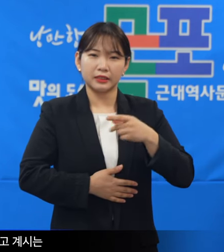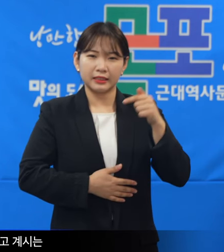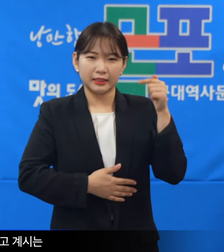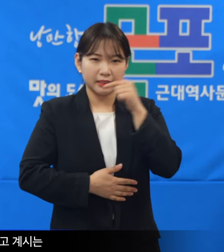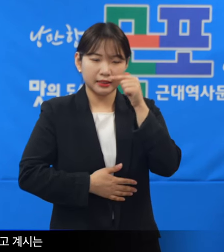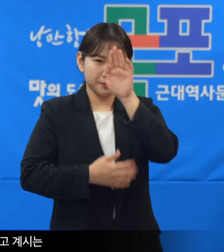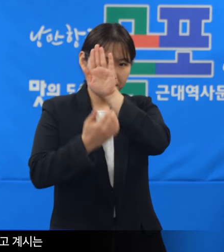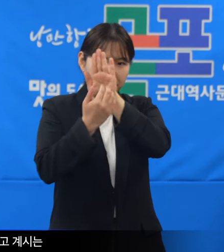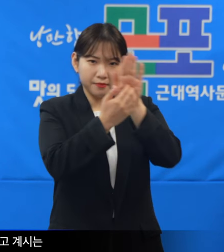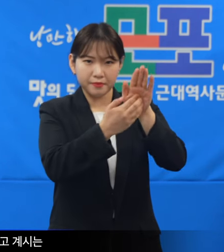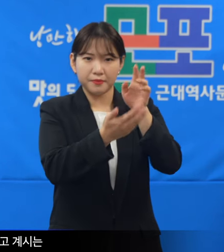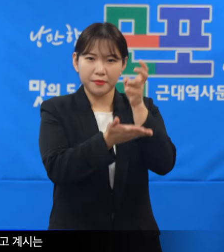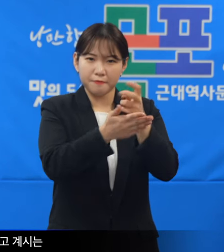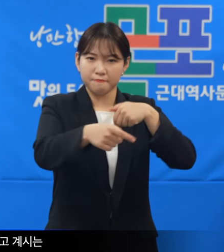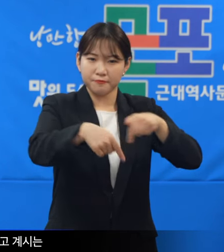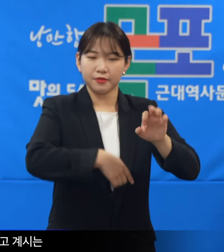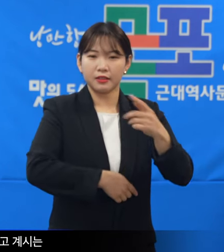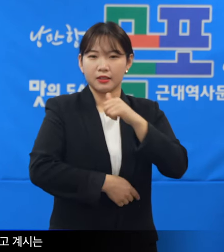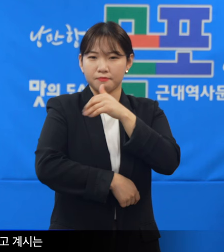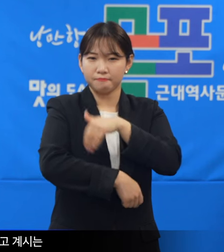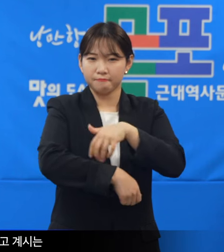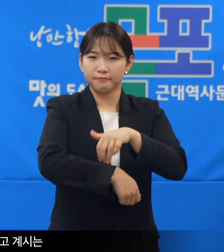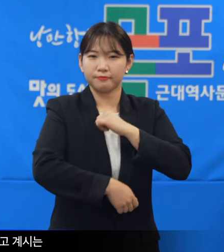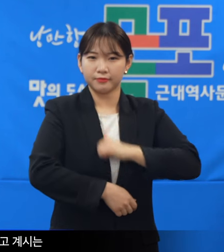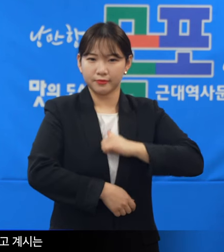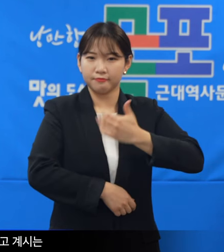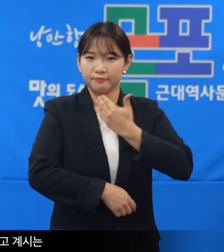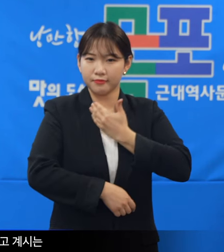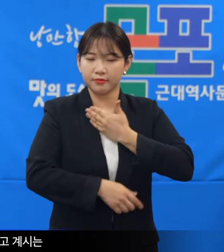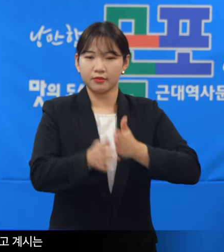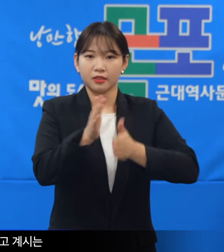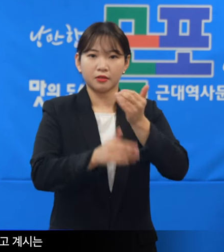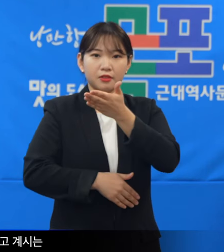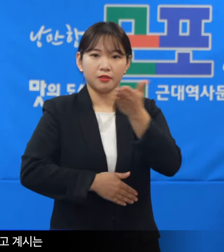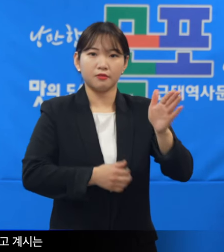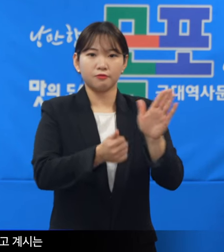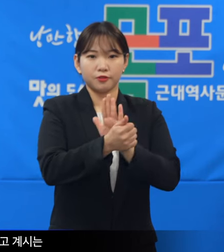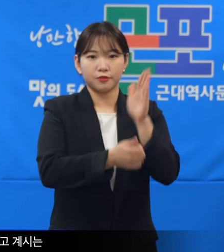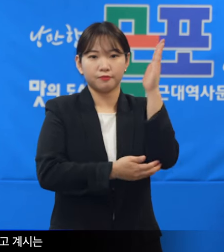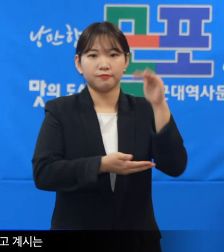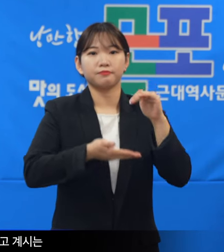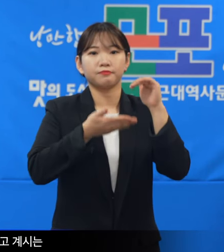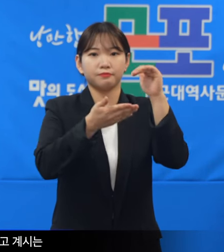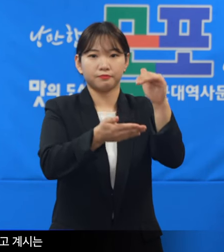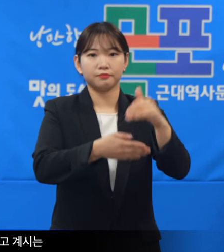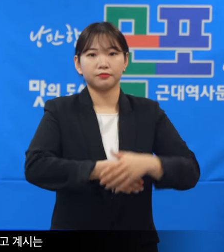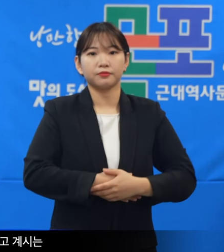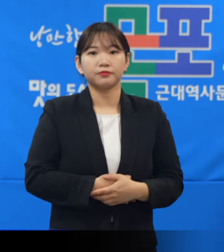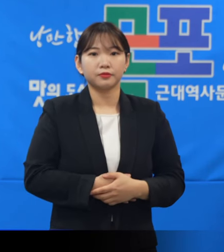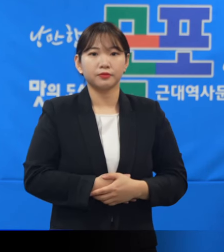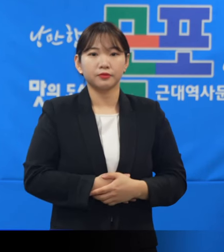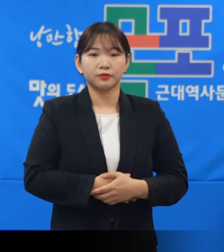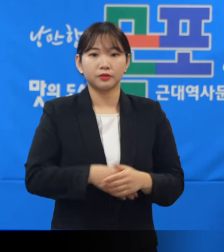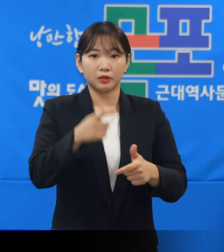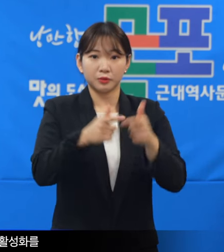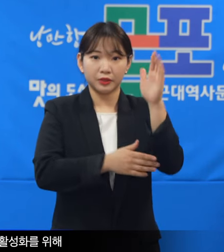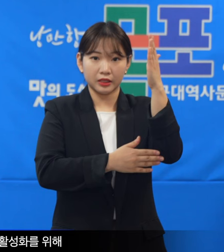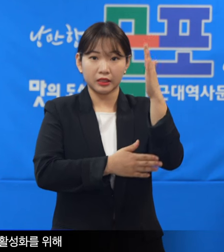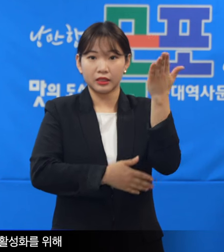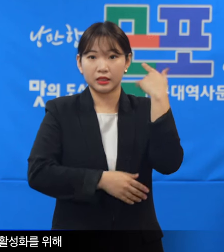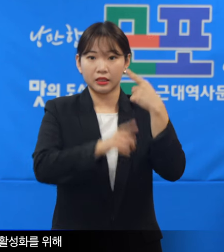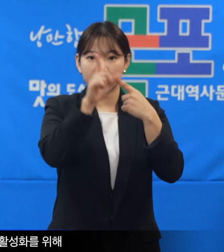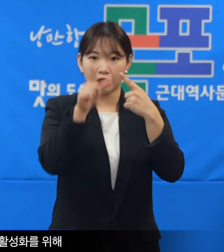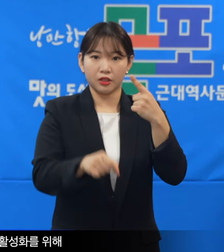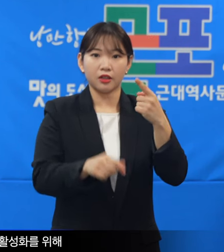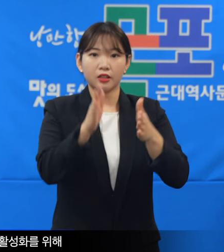박력 조치로 불편을 감내하고 해서는 시민 여러분께 위로의 말씀을 드립니다 우리 시는 지난